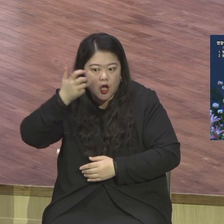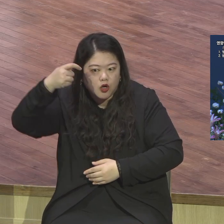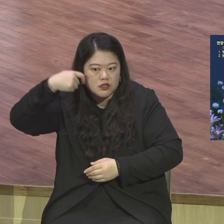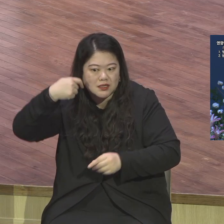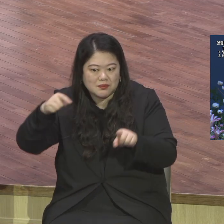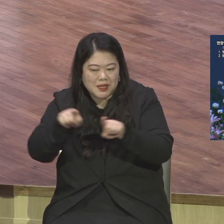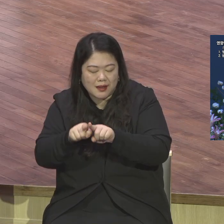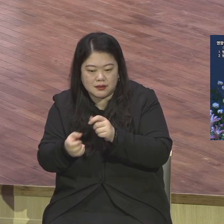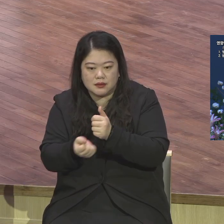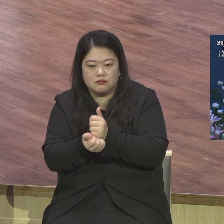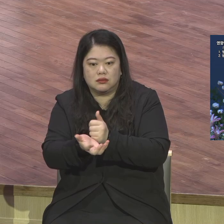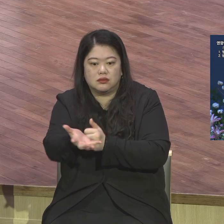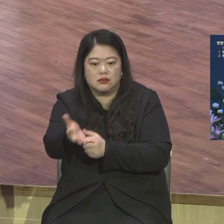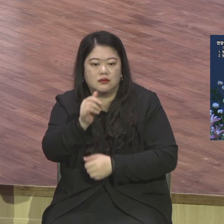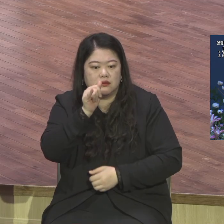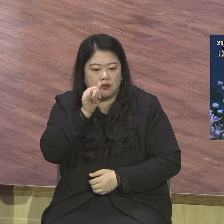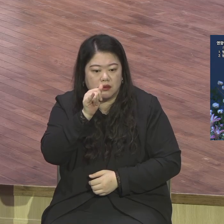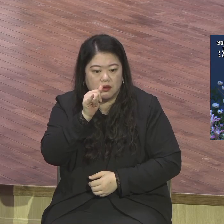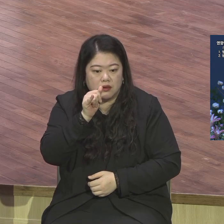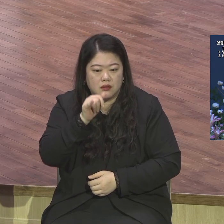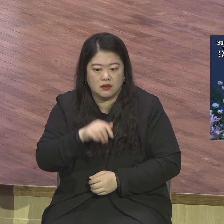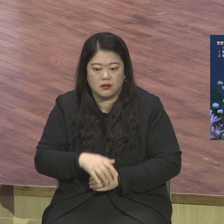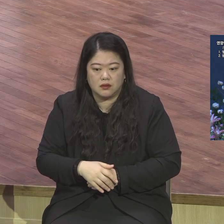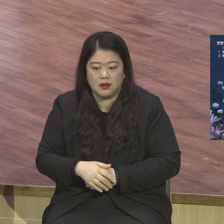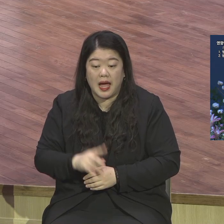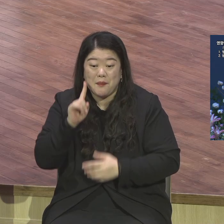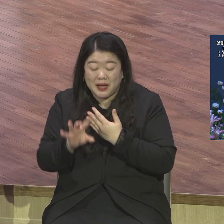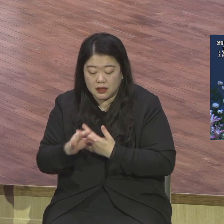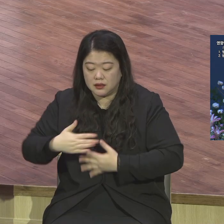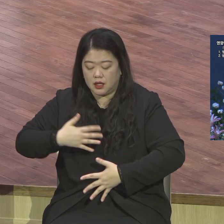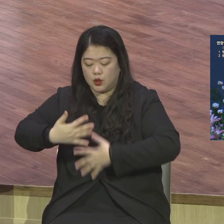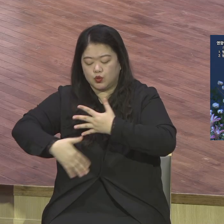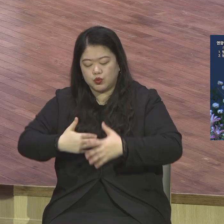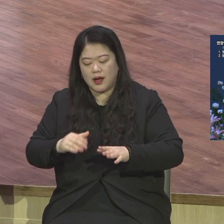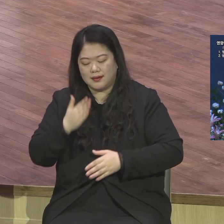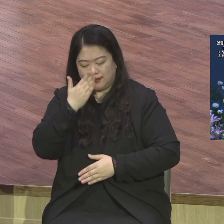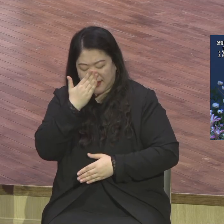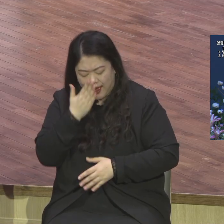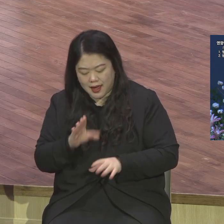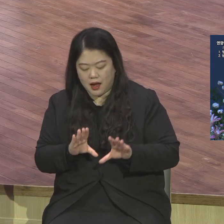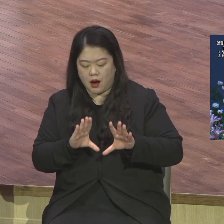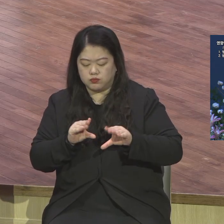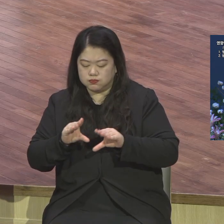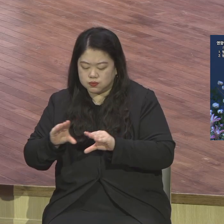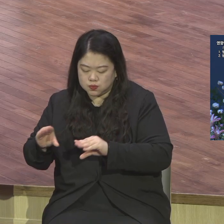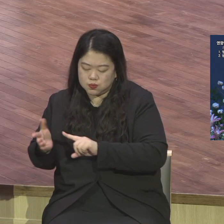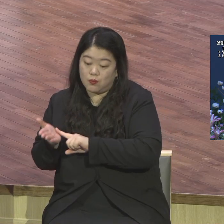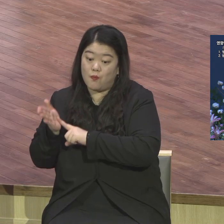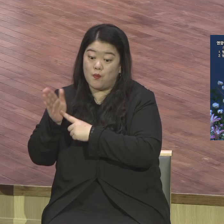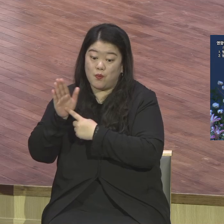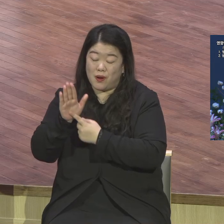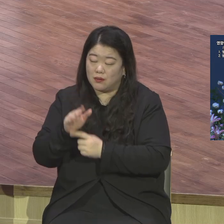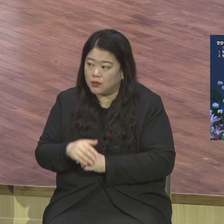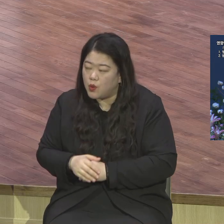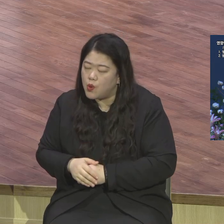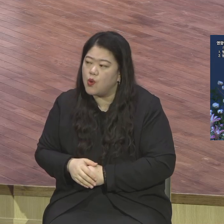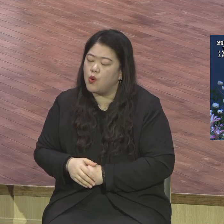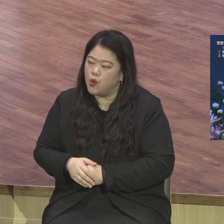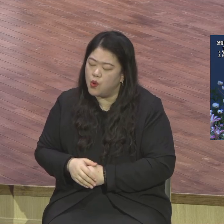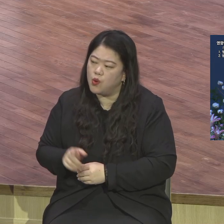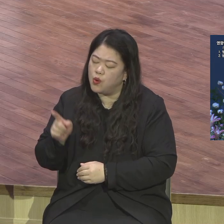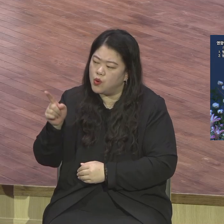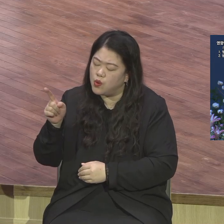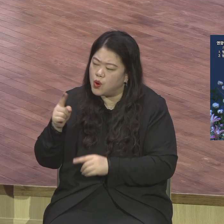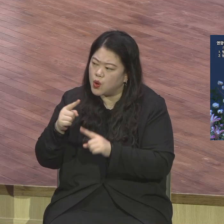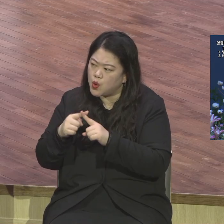말 한마디에 인생을 그냥 바꿀 수가 있어요. 말 한마디. 그래서 우리 교회는 너무